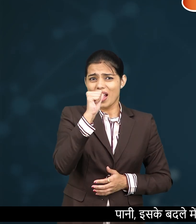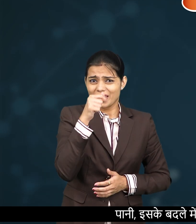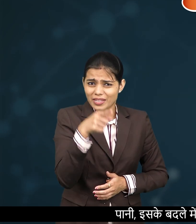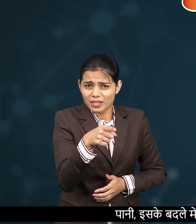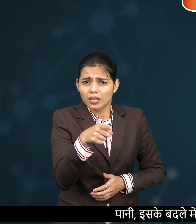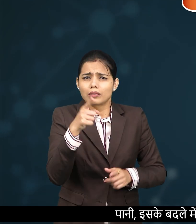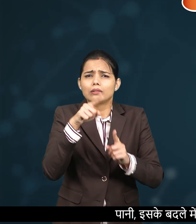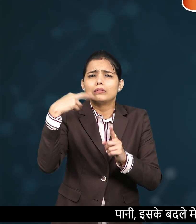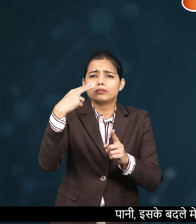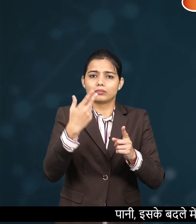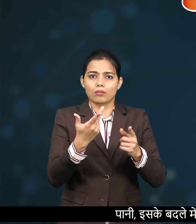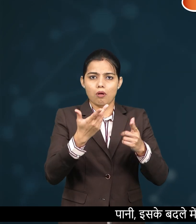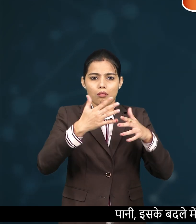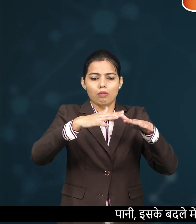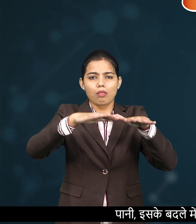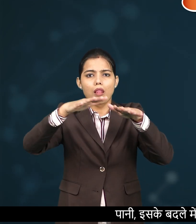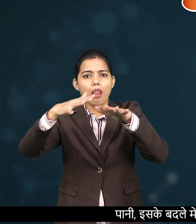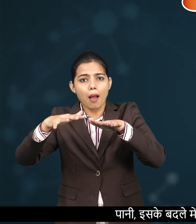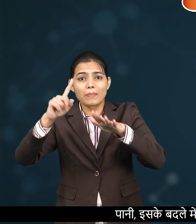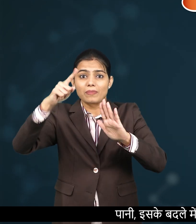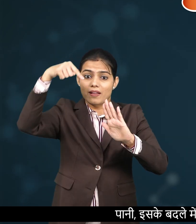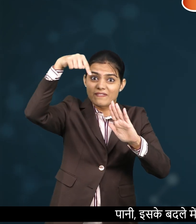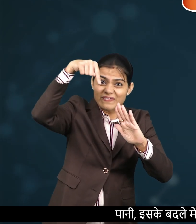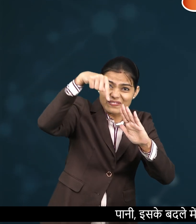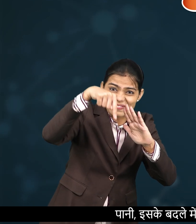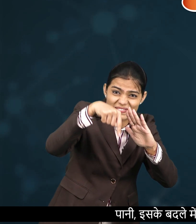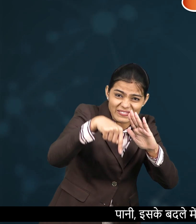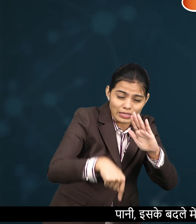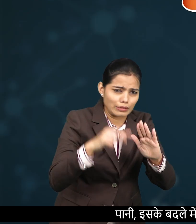पानी इसके बदले में वस्तु को ऊपर की ओर धकेलता है।